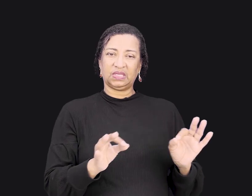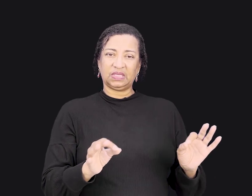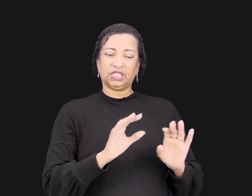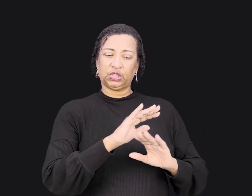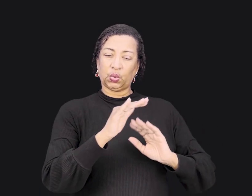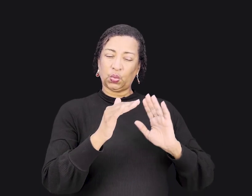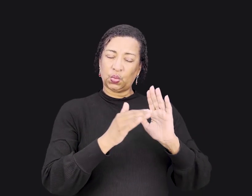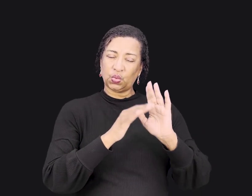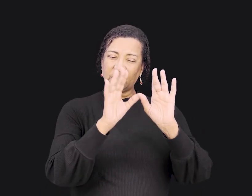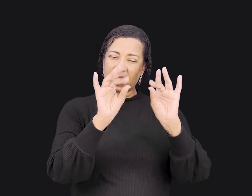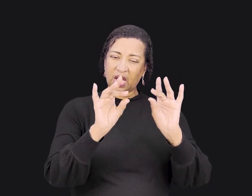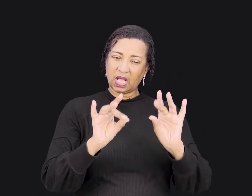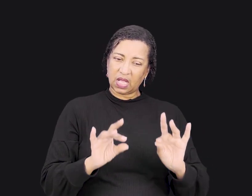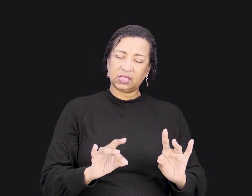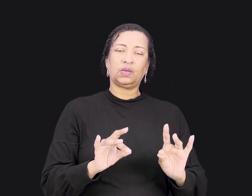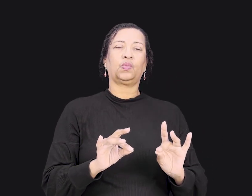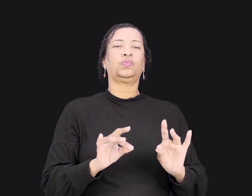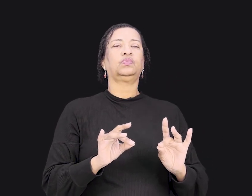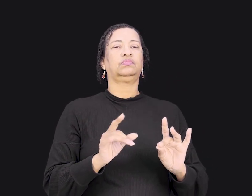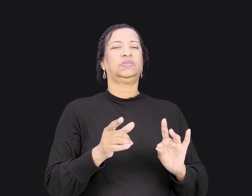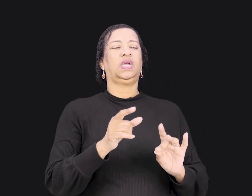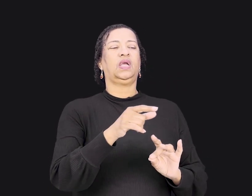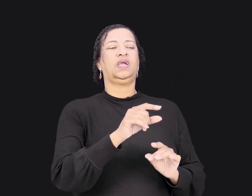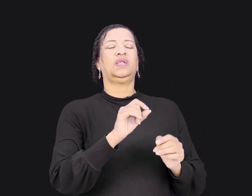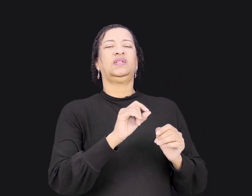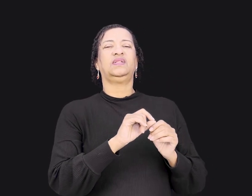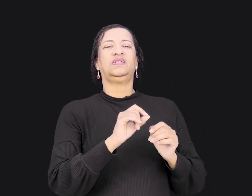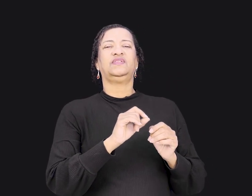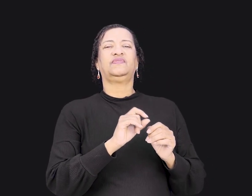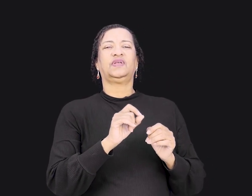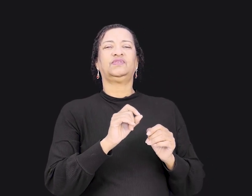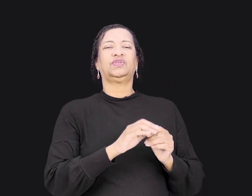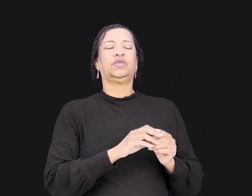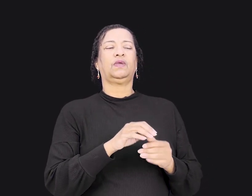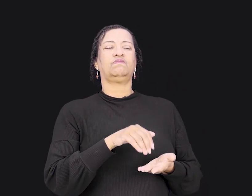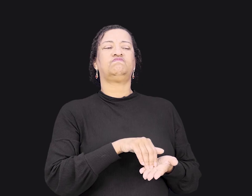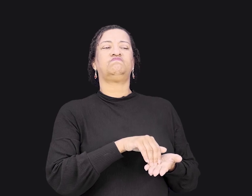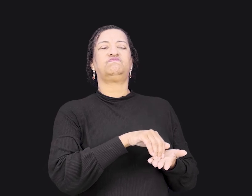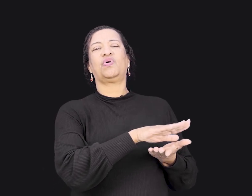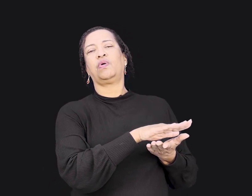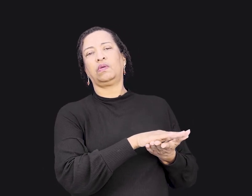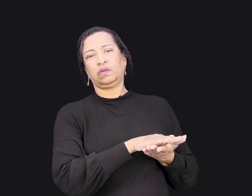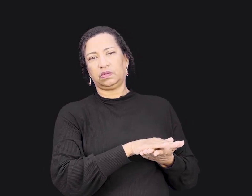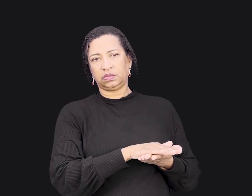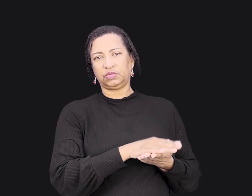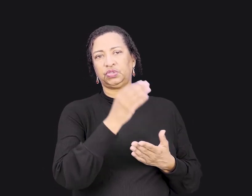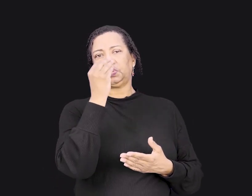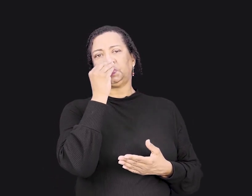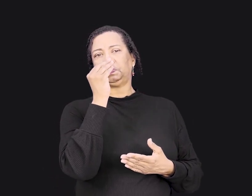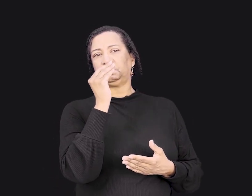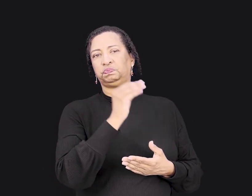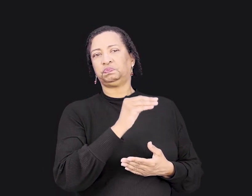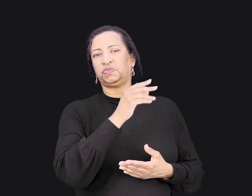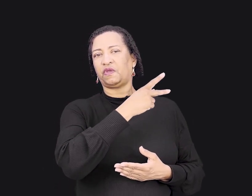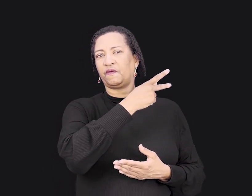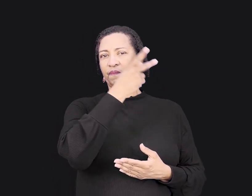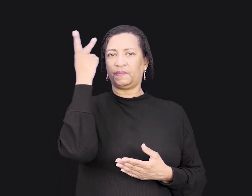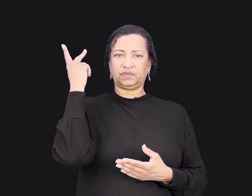com cada um dos itens doutrinários, eles apertam a tecla eliminar e rejeitam essa pessoa. Não dá para